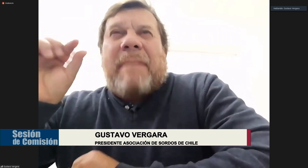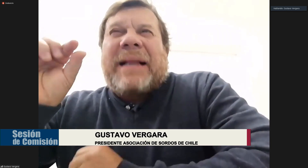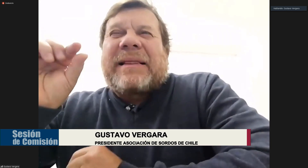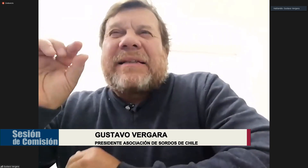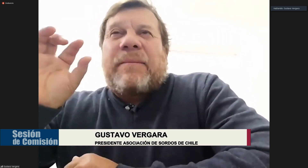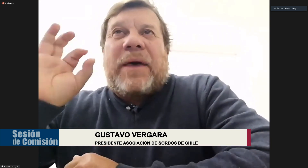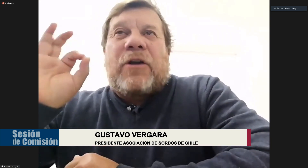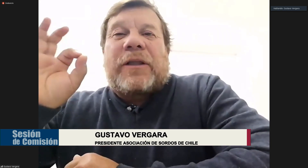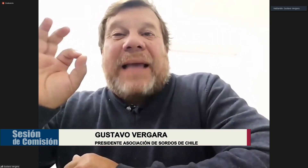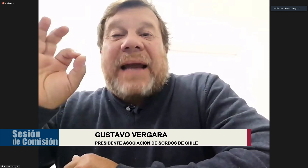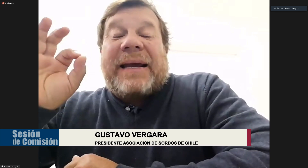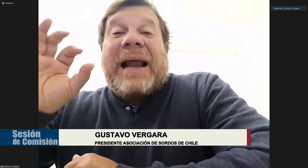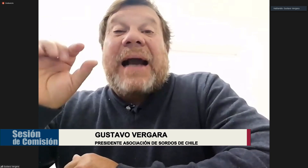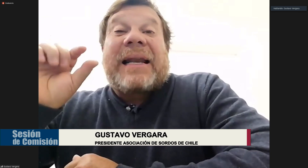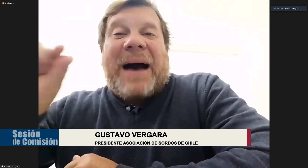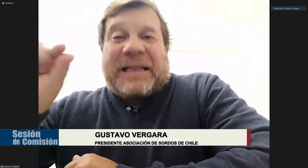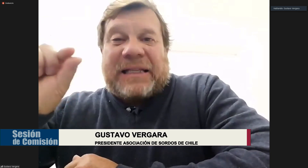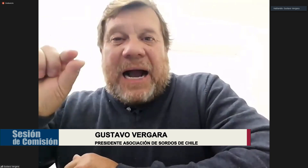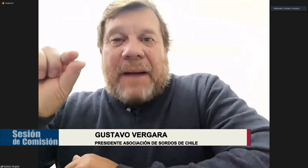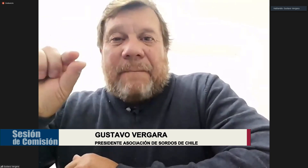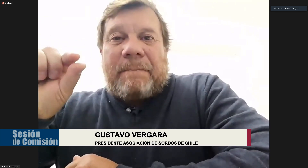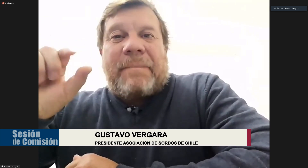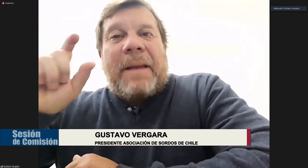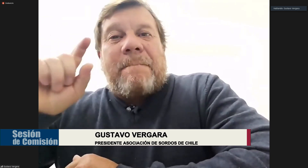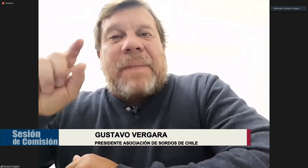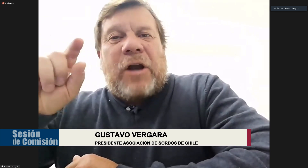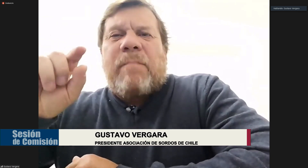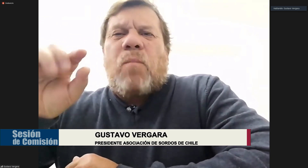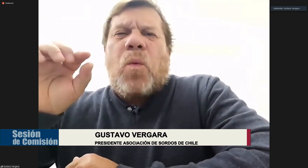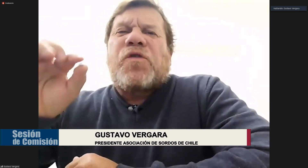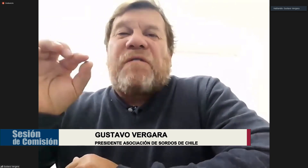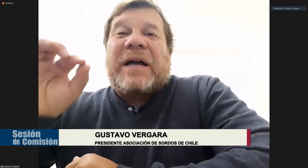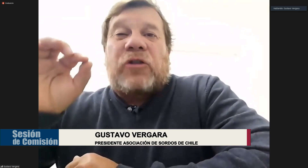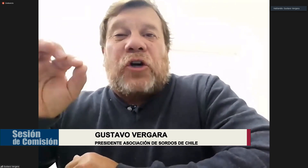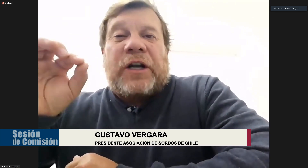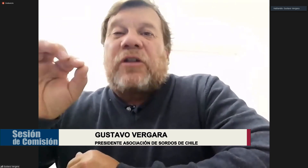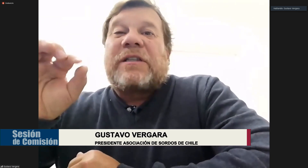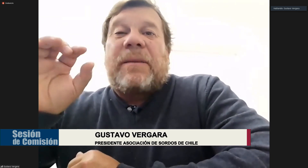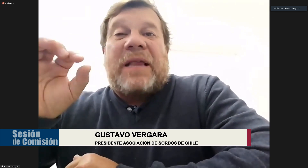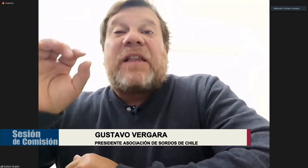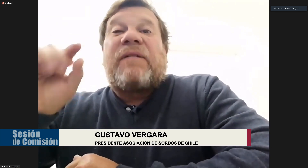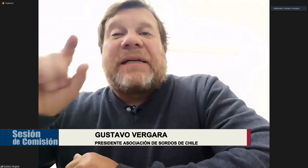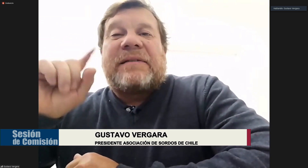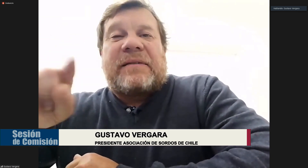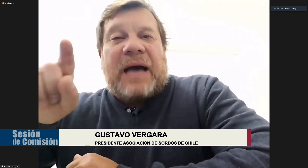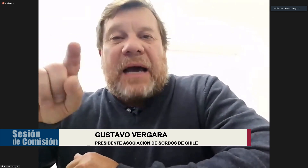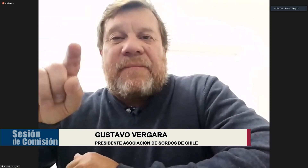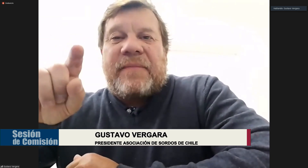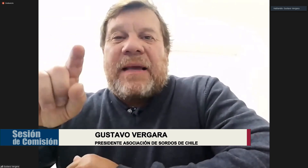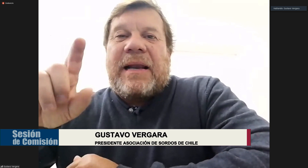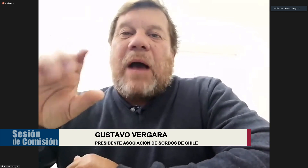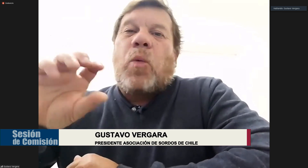Principalmente se puede notar en la gramática, pero hay muchos factores donde se pueden diferenciar la